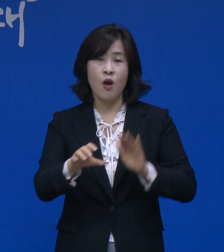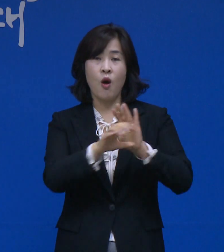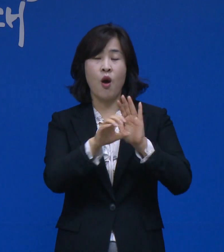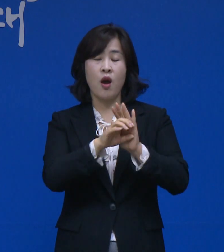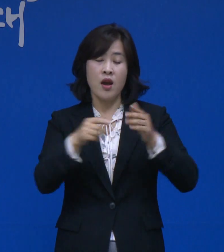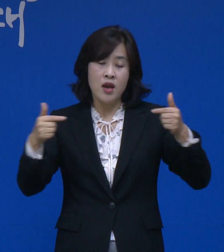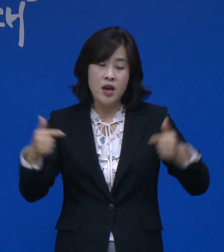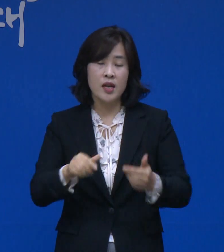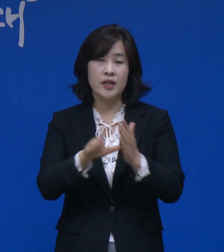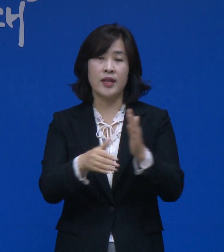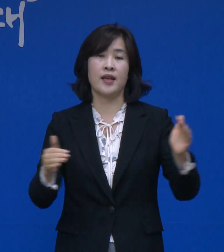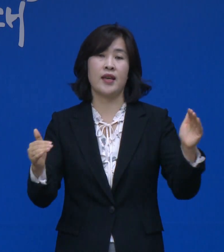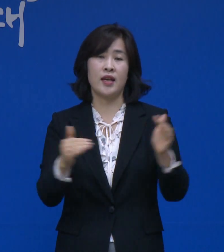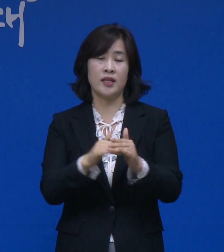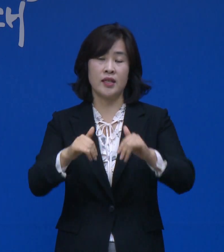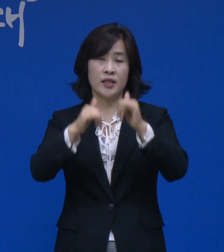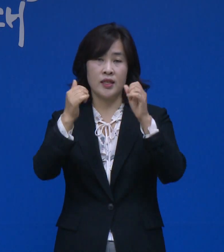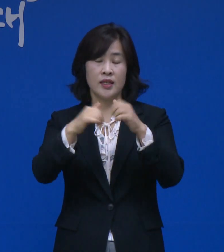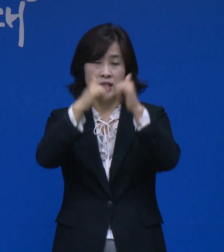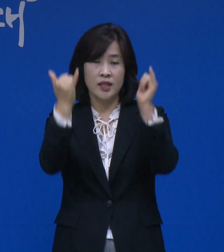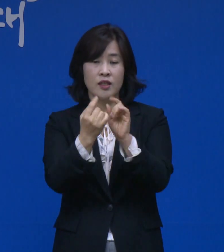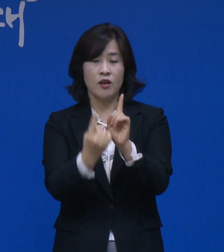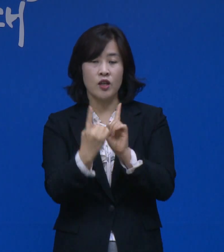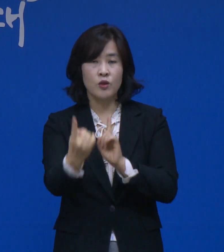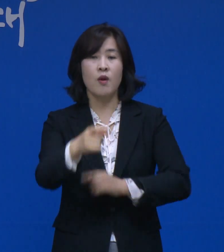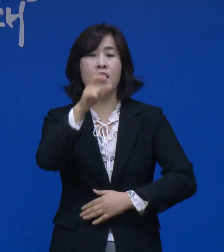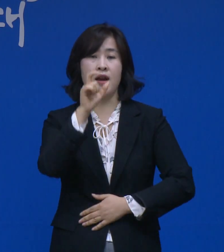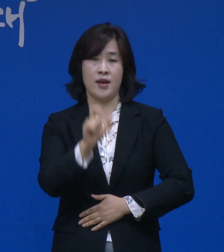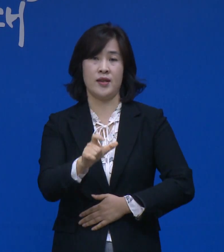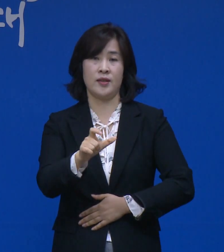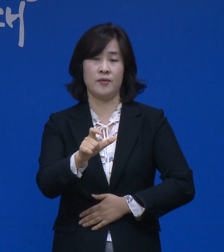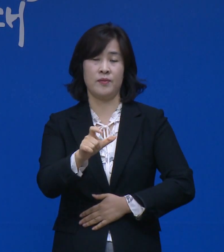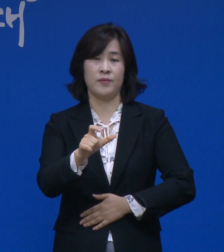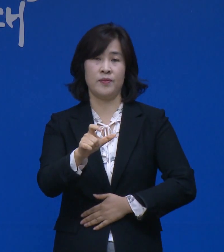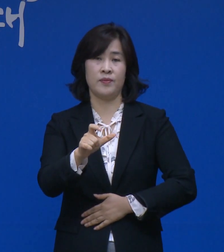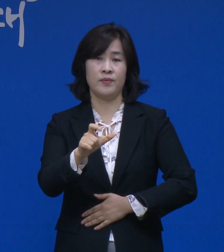코로나가 진정될 때까지 사회적 거리 두기를 강화해서